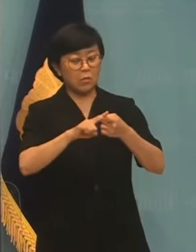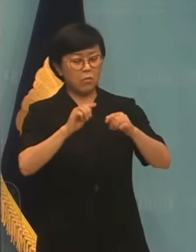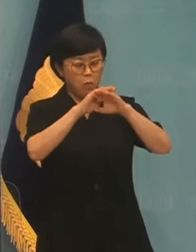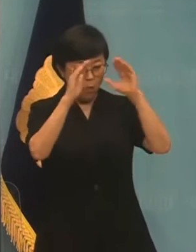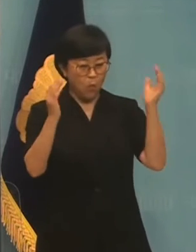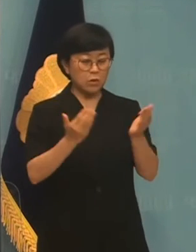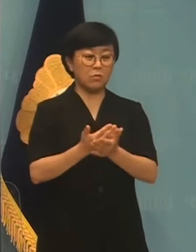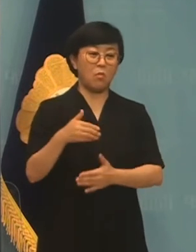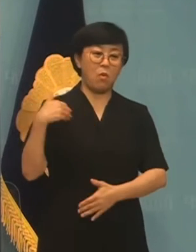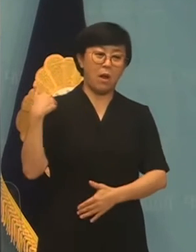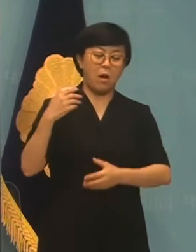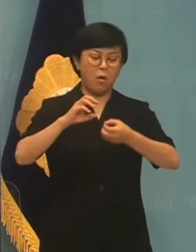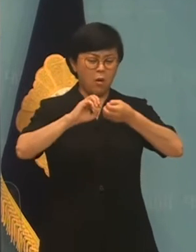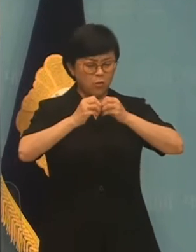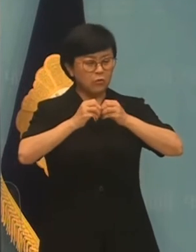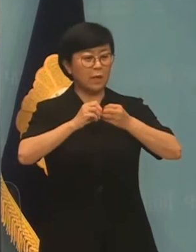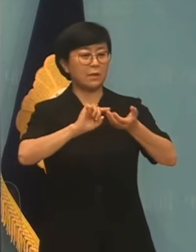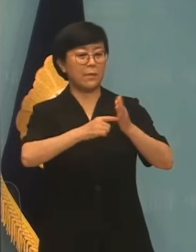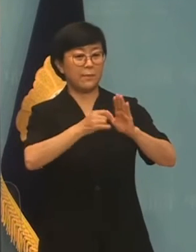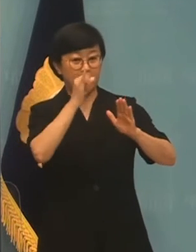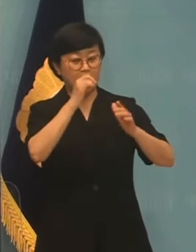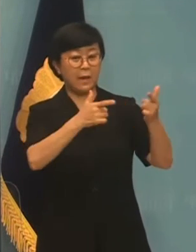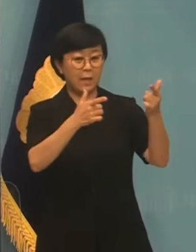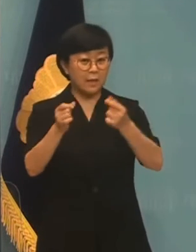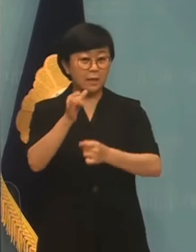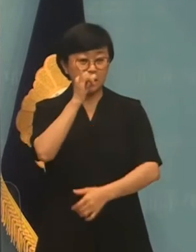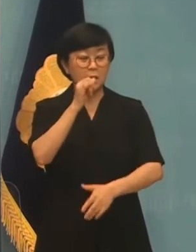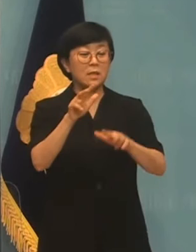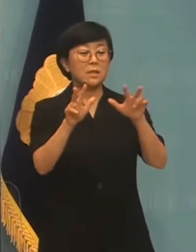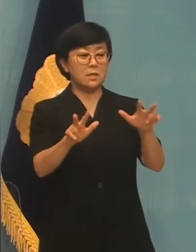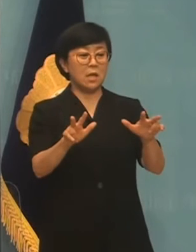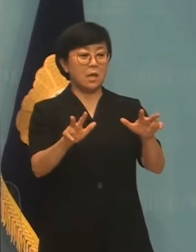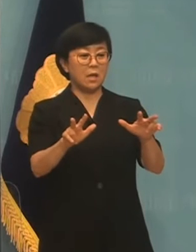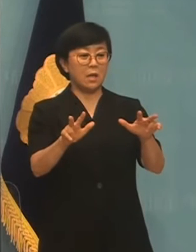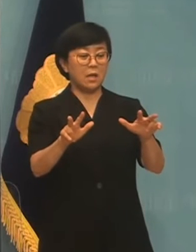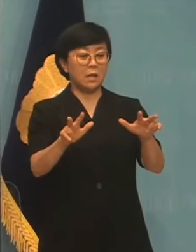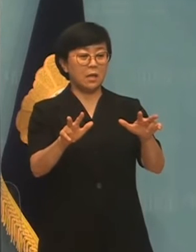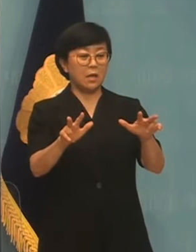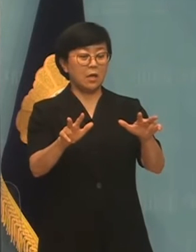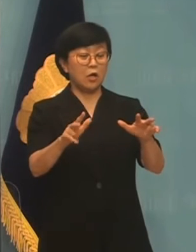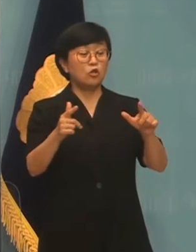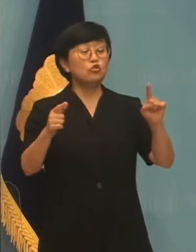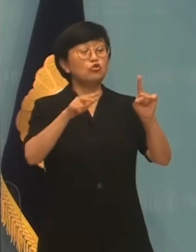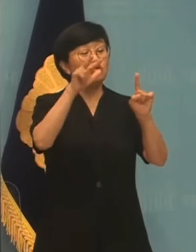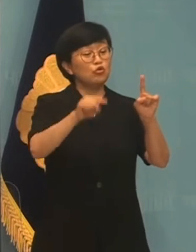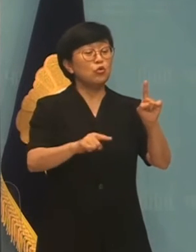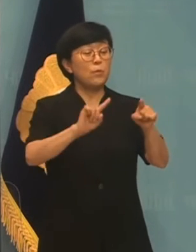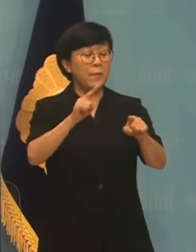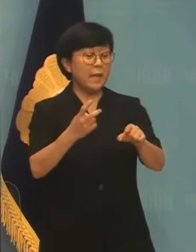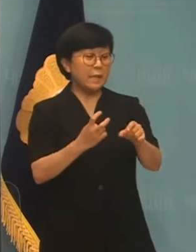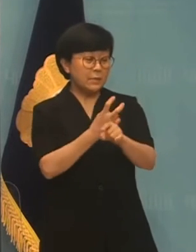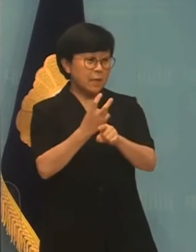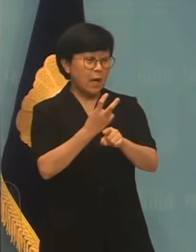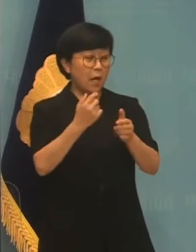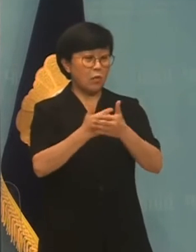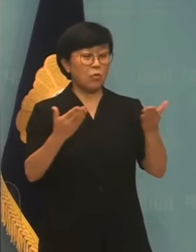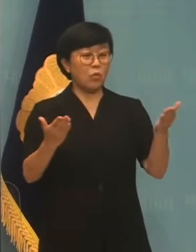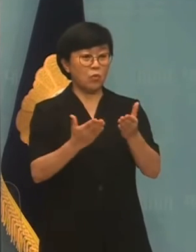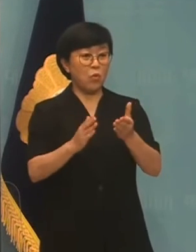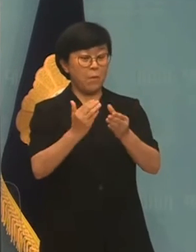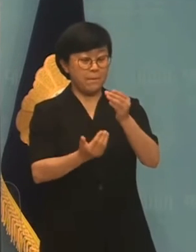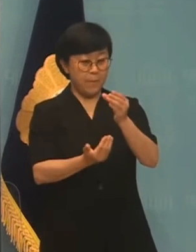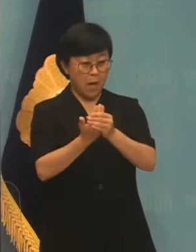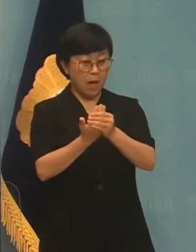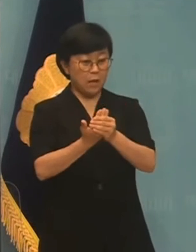온통 모르쇠와 엉뚱한 답변으로 일관하더니 이젠 급기야 주 120시간 노동 논란으로